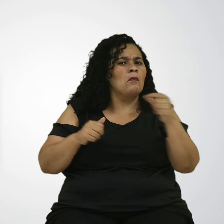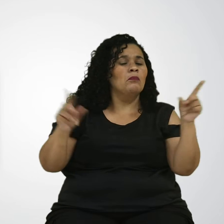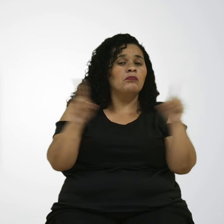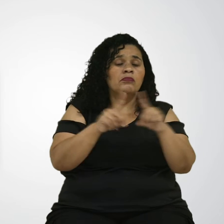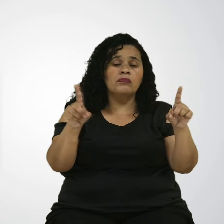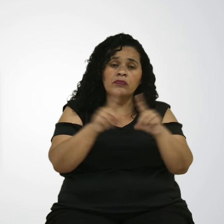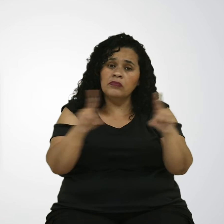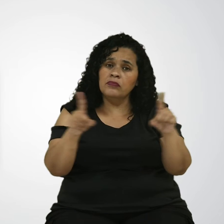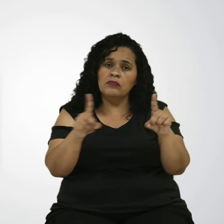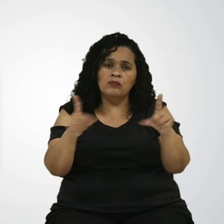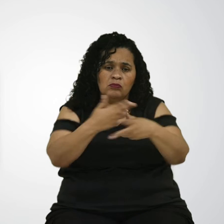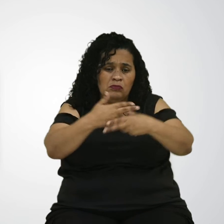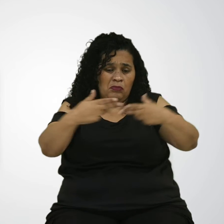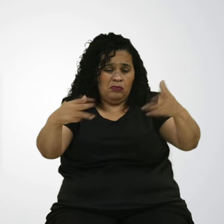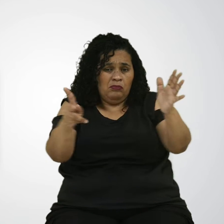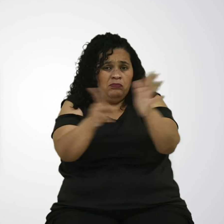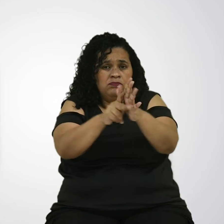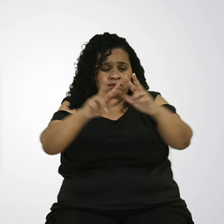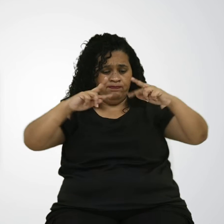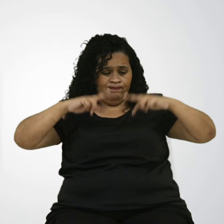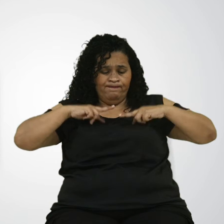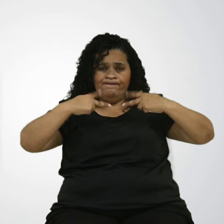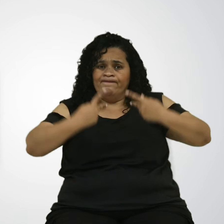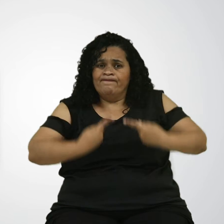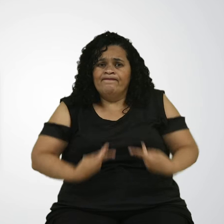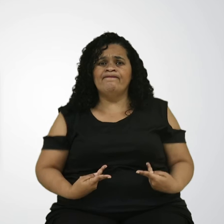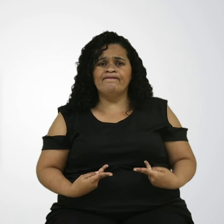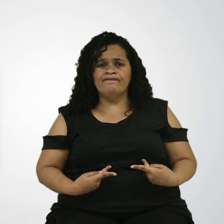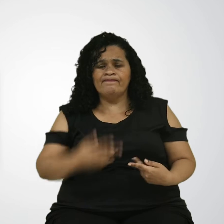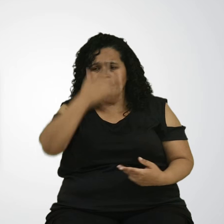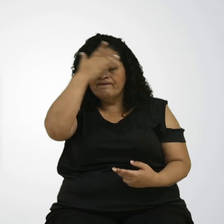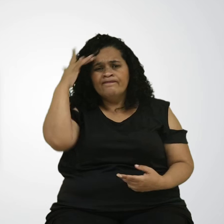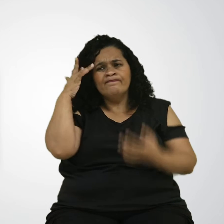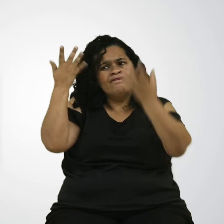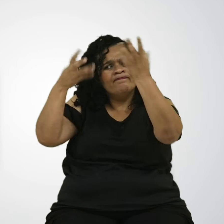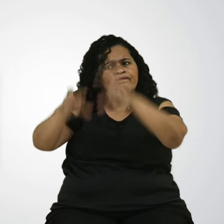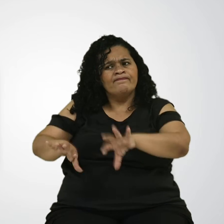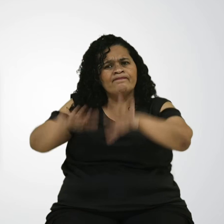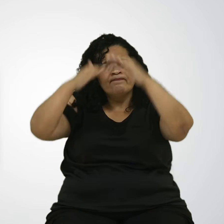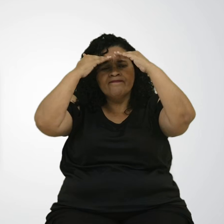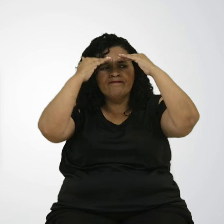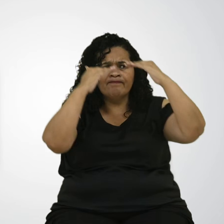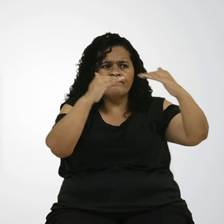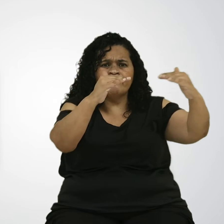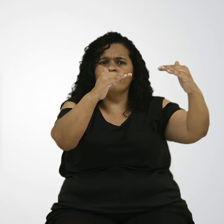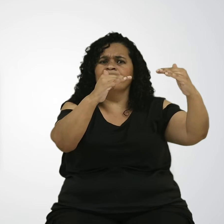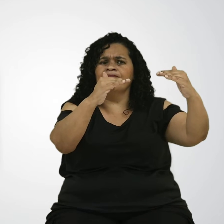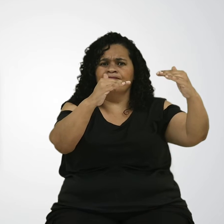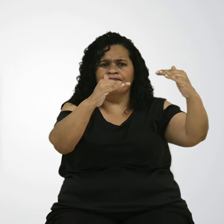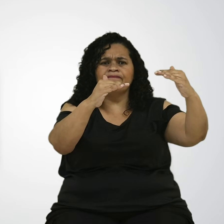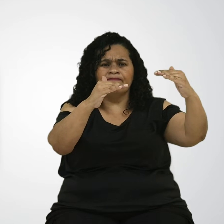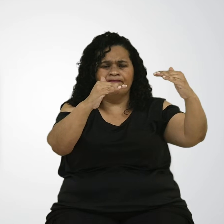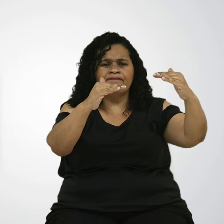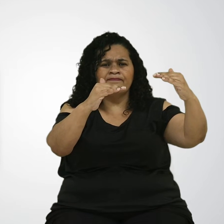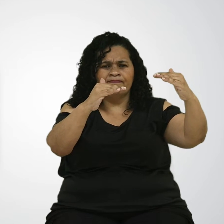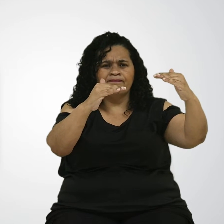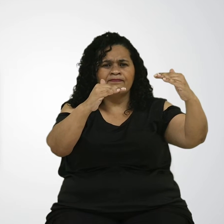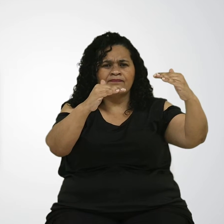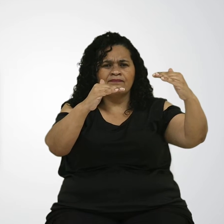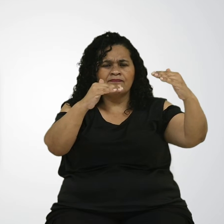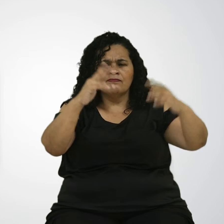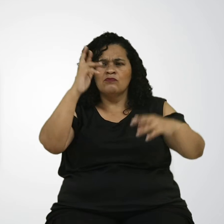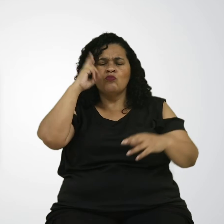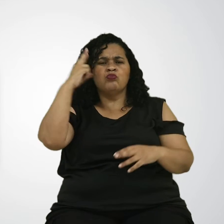que não admite sujeição de forma alguma, né? Então, ele começa